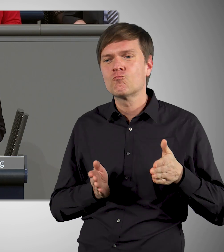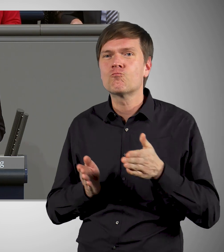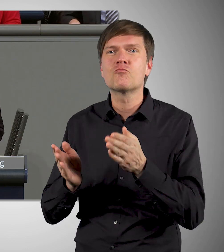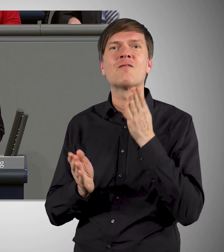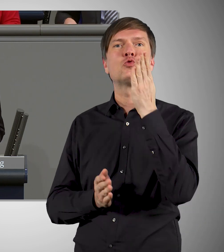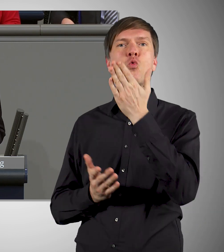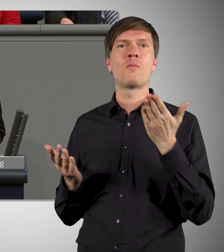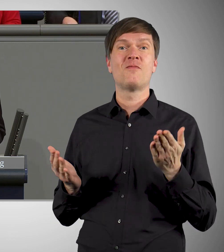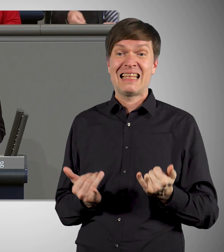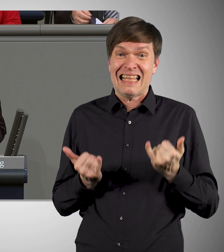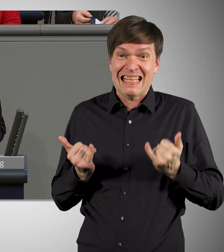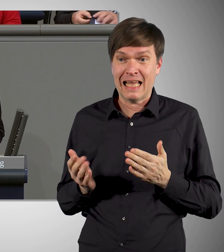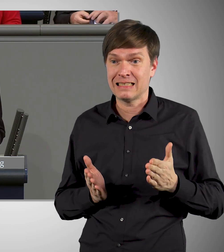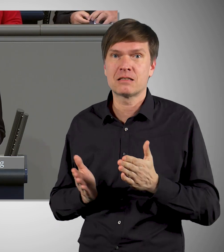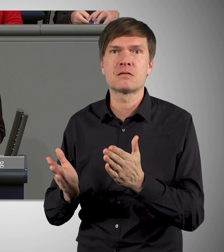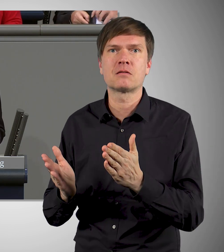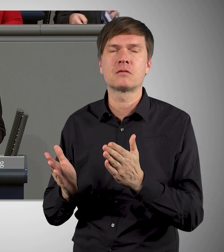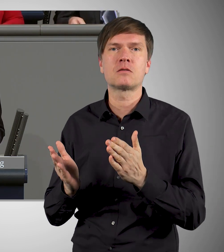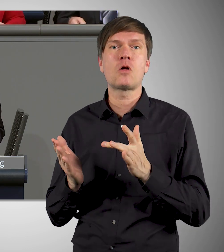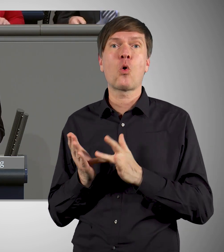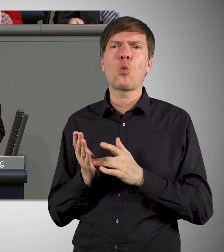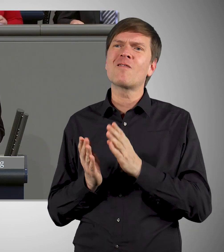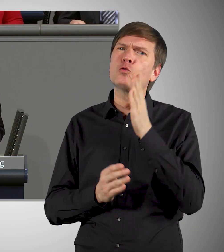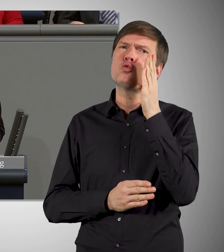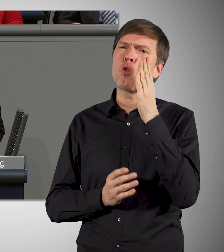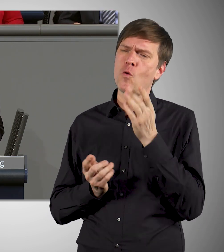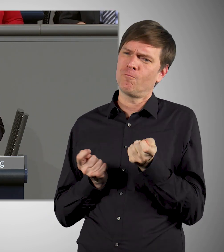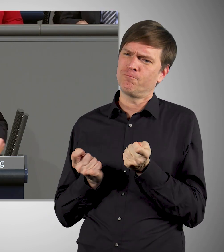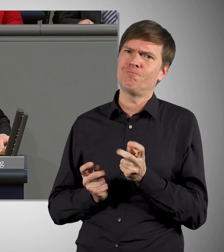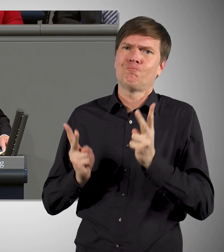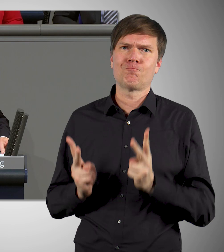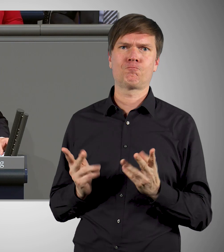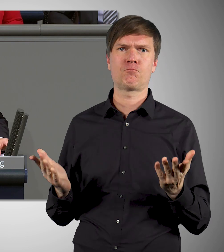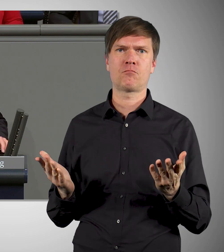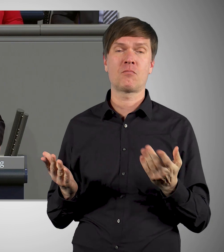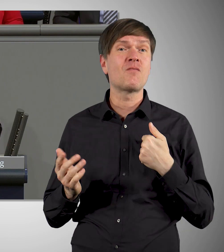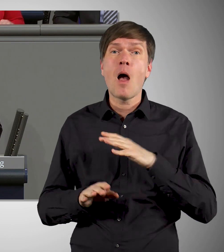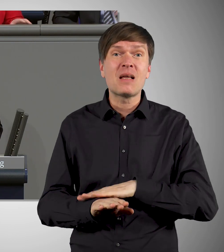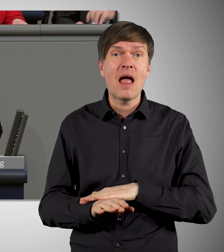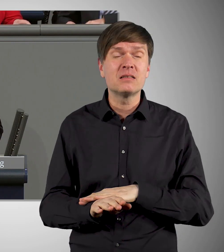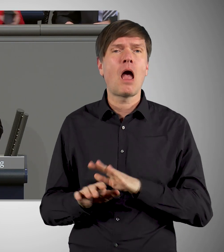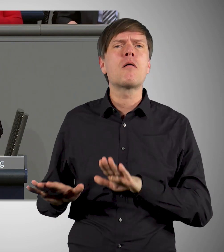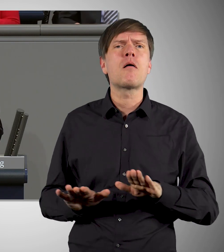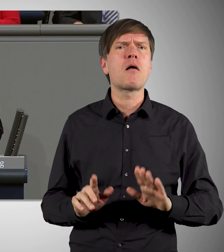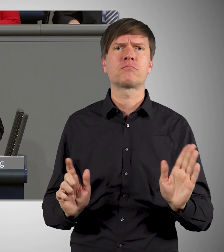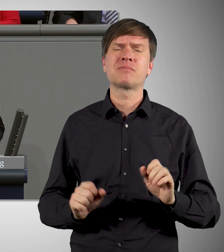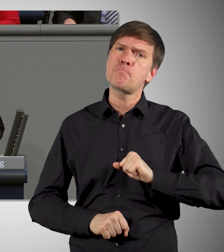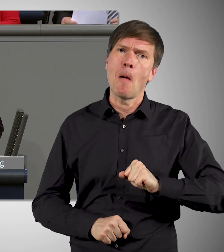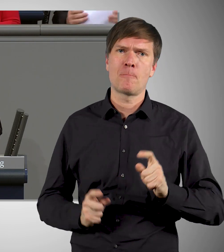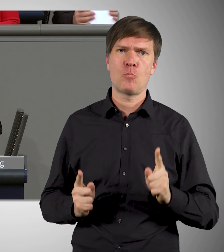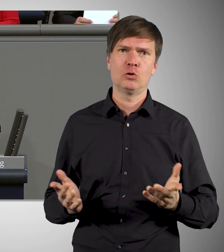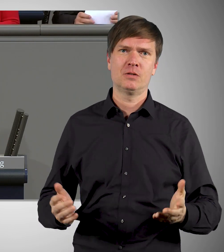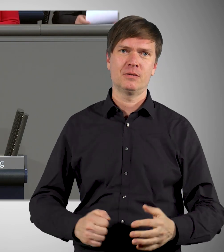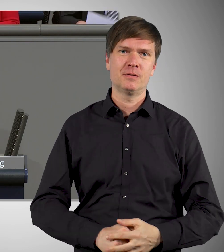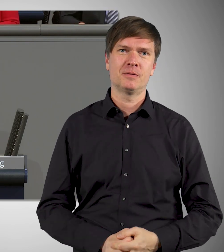Weichenstellungen, die wir jetzt vornehmen, weil wir jetzt den richtigen Kurs in die Zukunft einschlagen müssen. Wir haben keine Zeit zu verlieren.